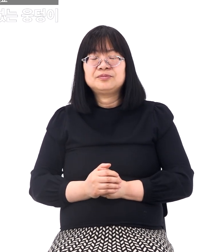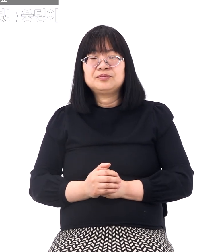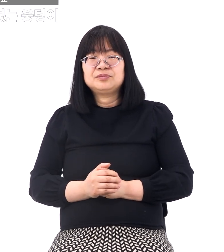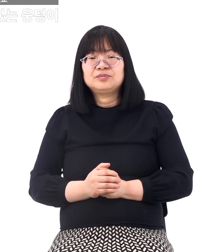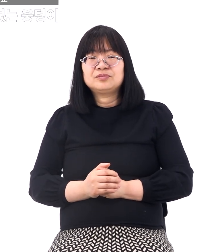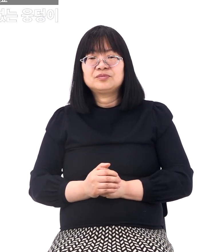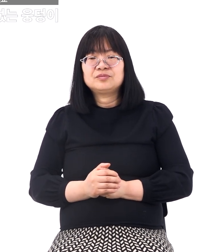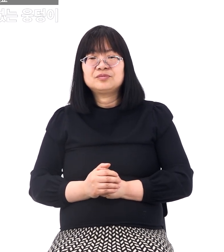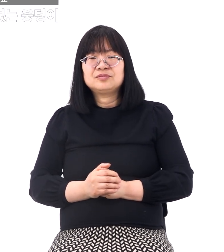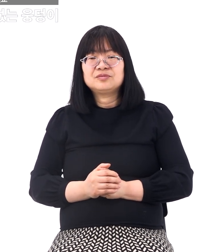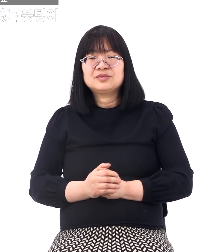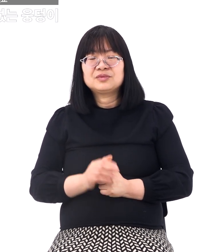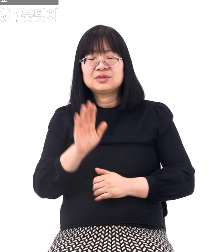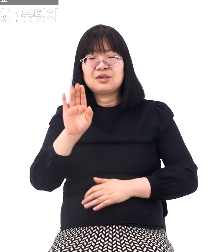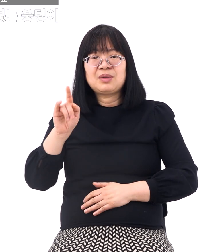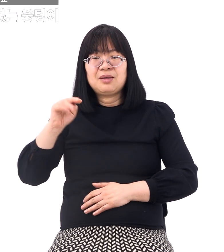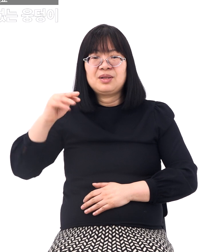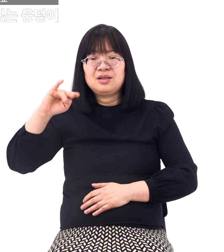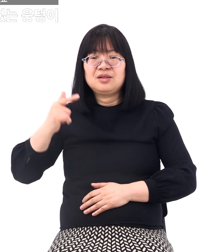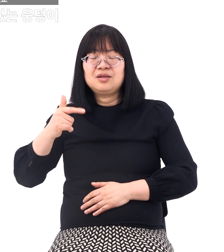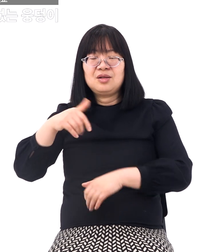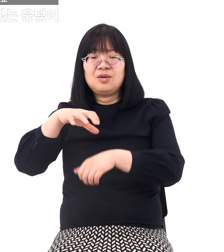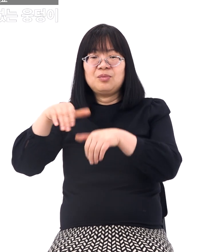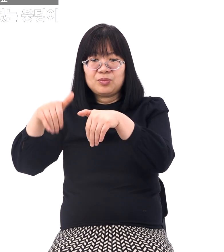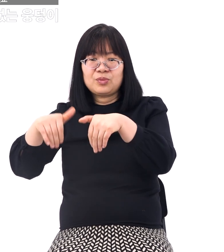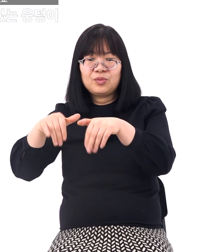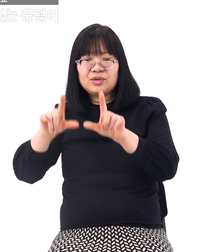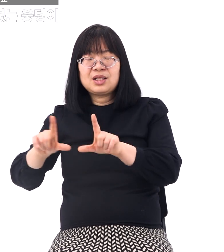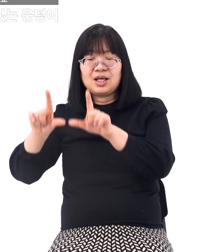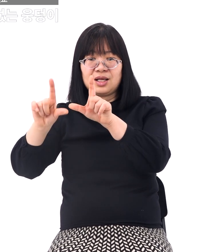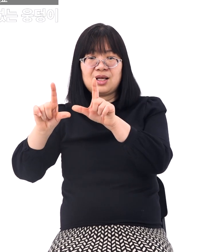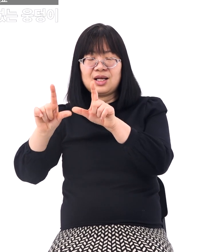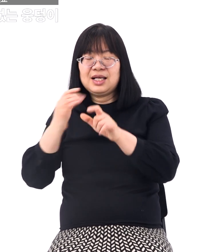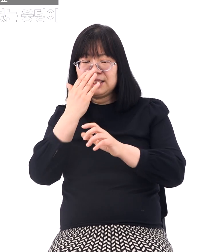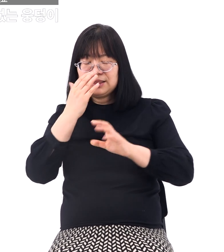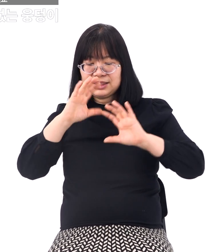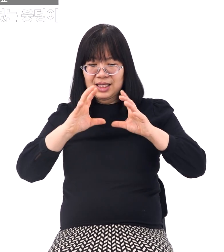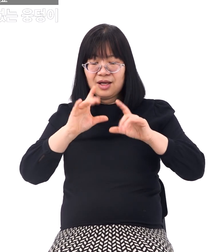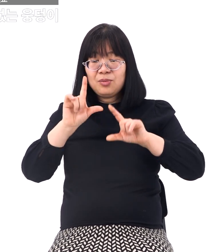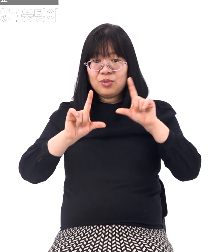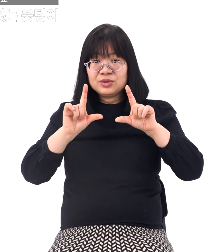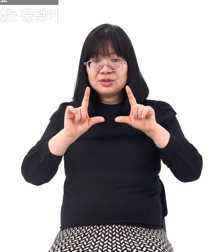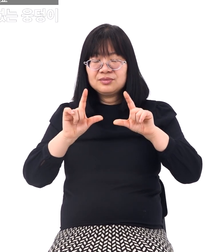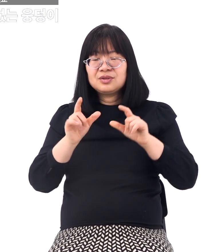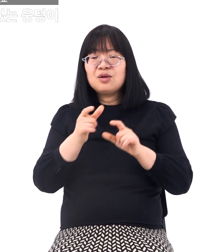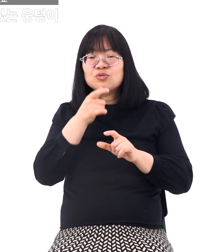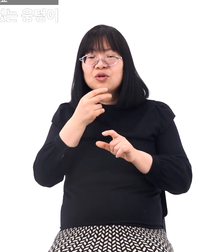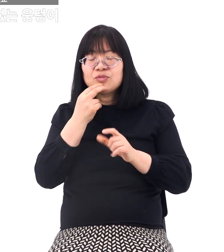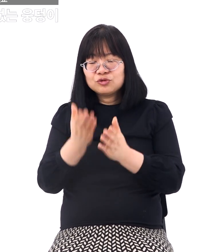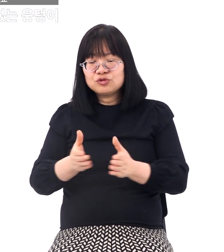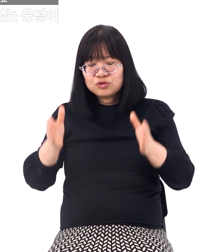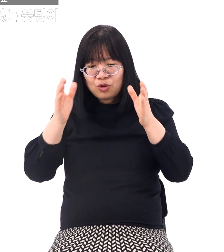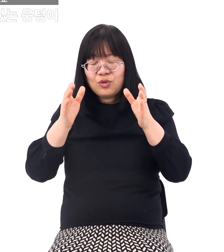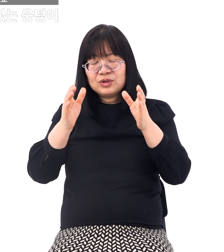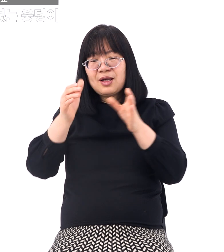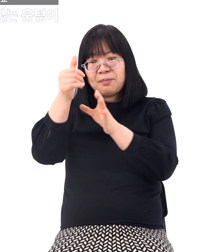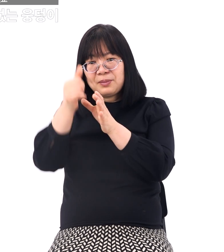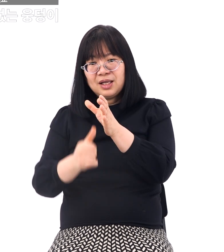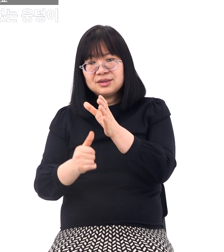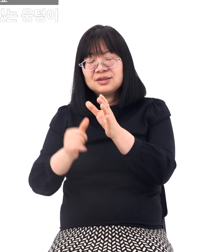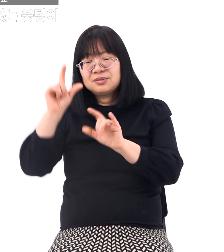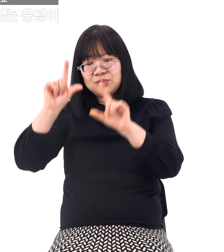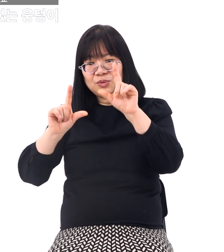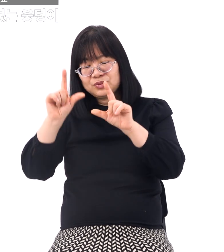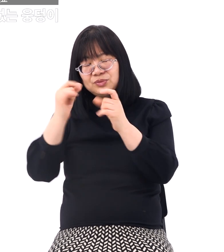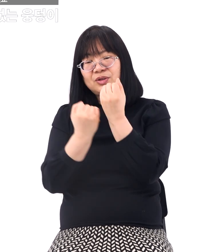이것은 바벨론 포로 생활의 이스라엘 상태를 물 없는 구덩이에 던져진 것과 같은